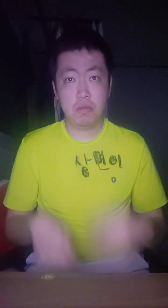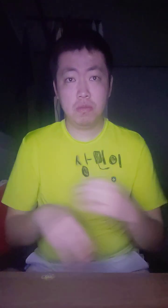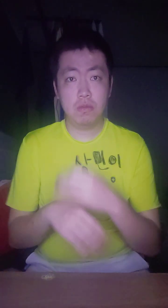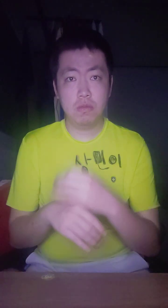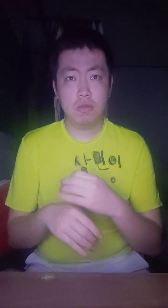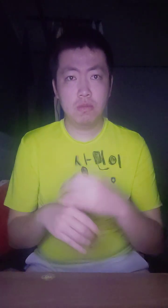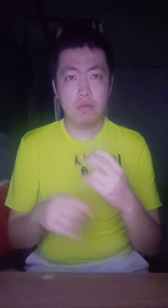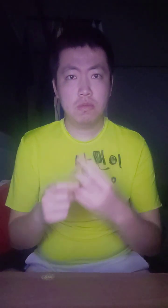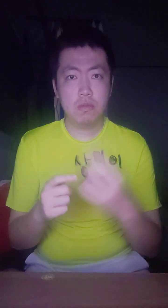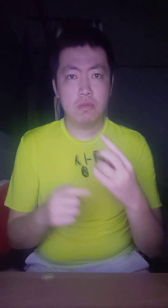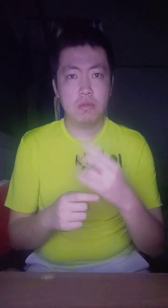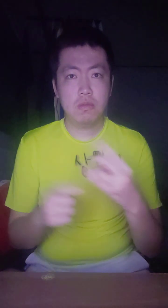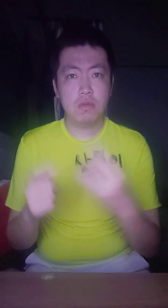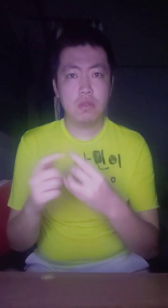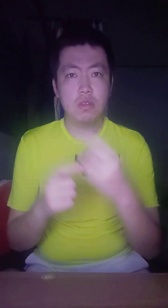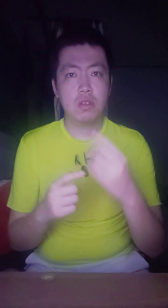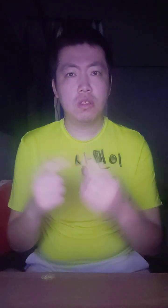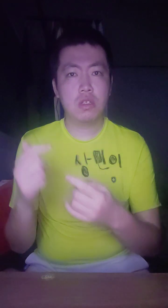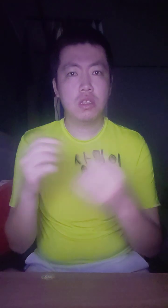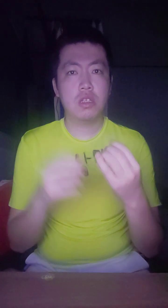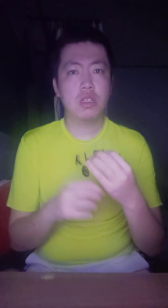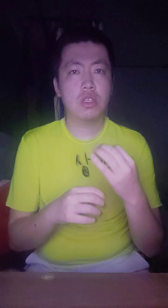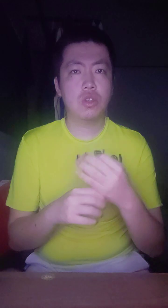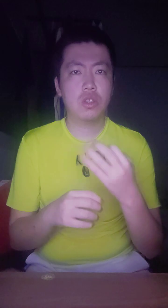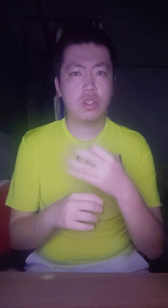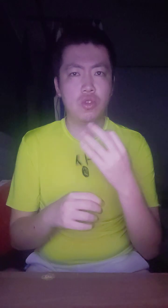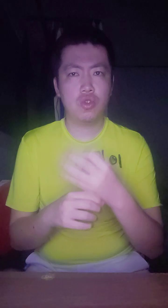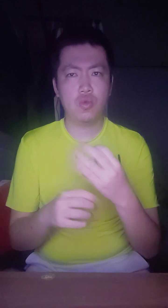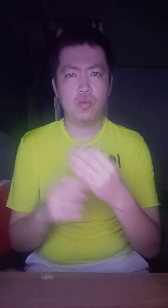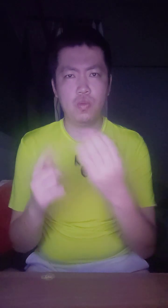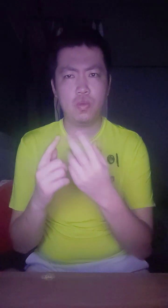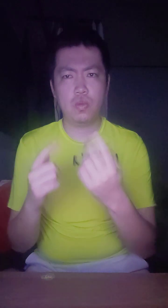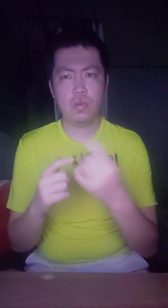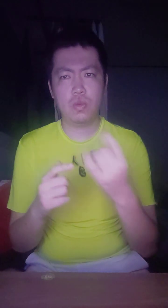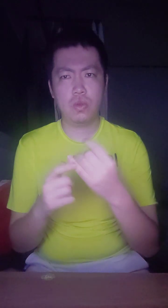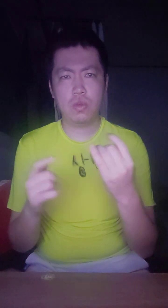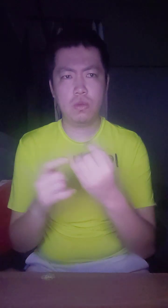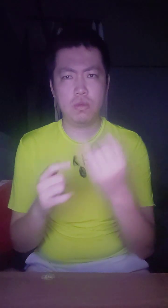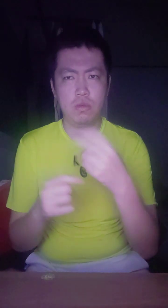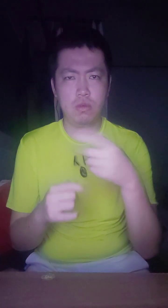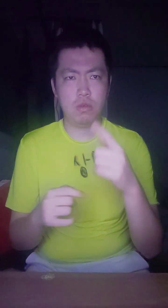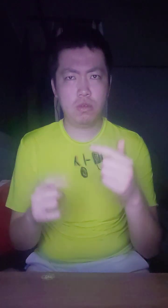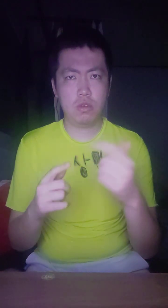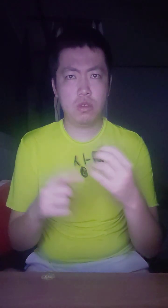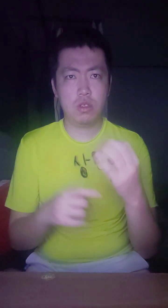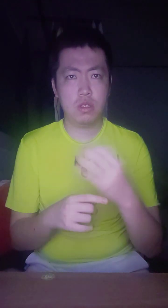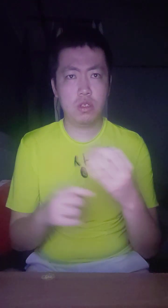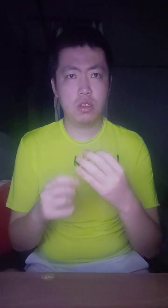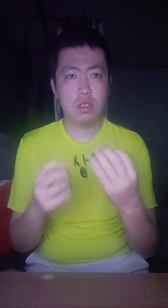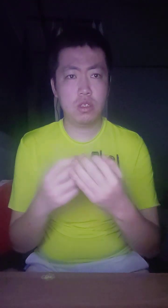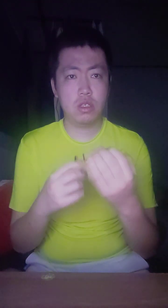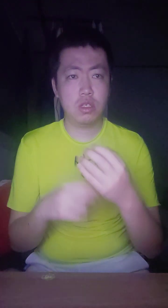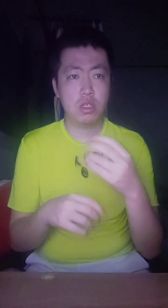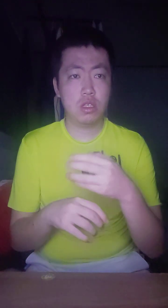결과 모두 기준치를 뛰어넘는 황화수소와 암모니아가 검출됐습니다. 두 사람 모두 화장실 안에 양변기